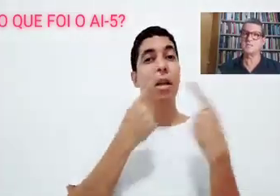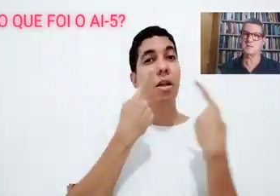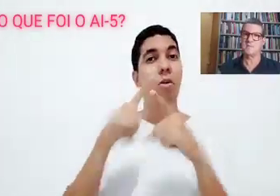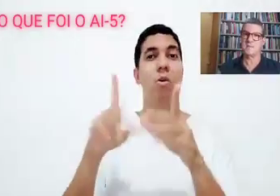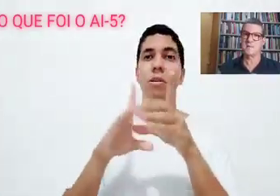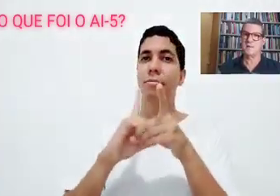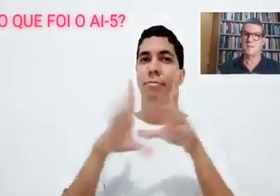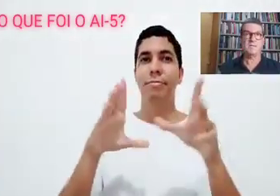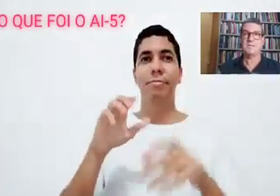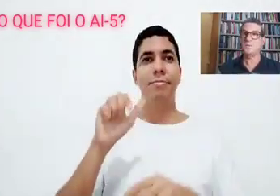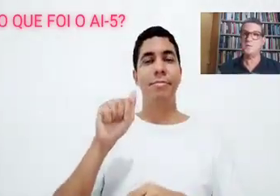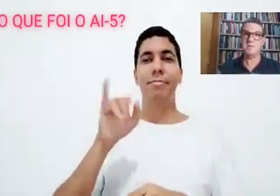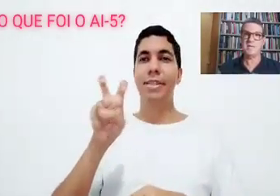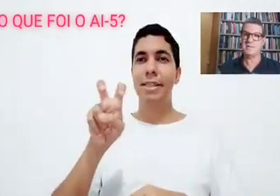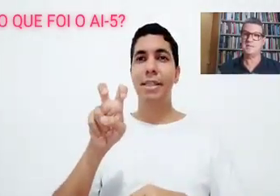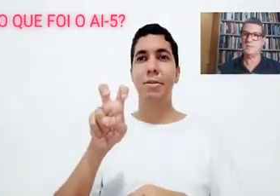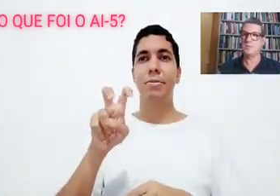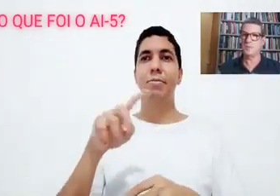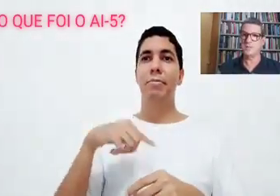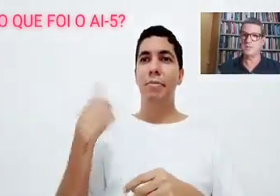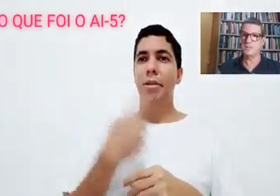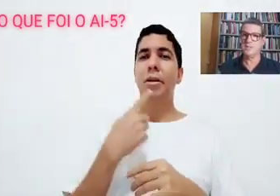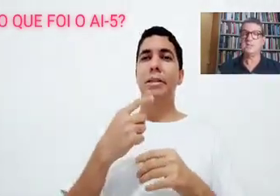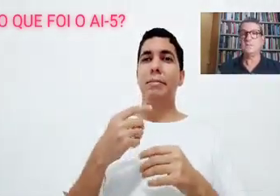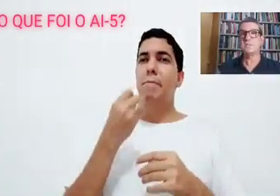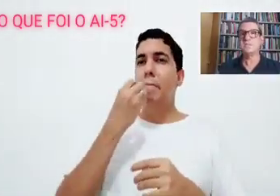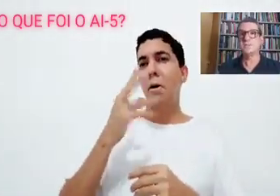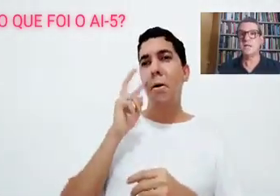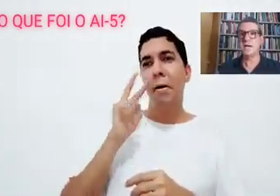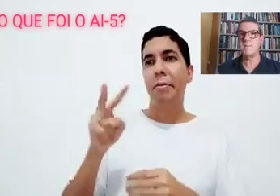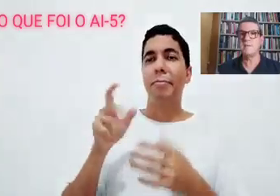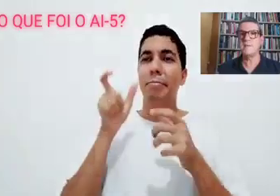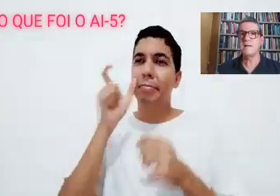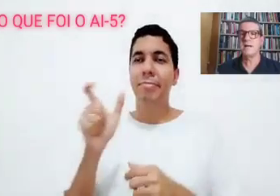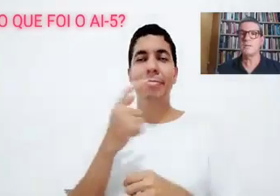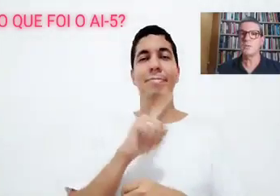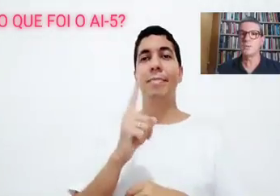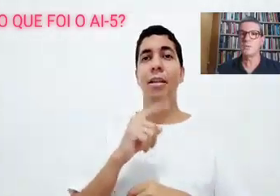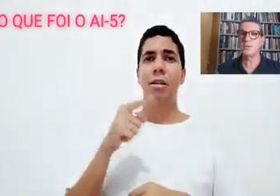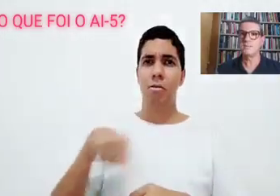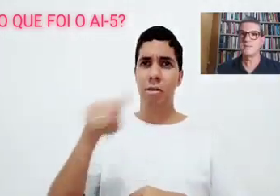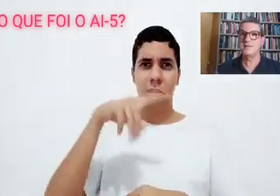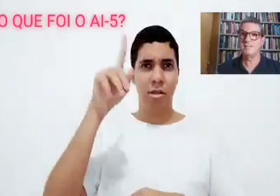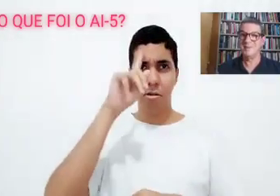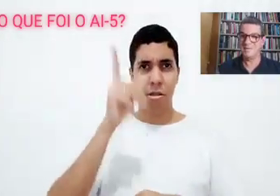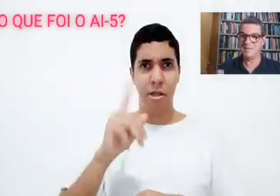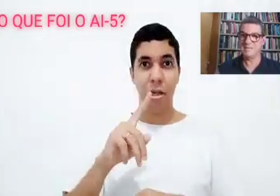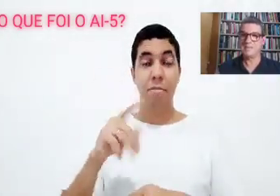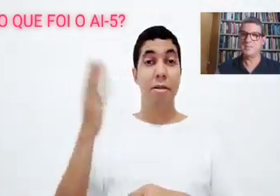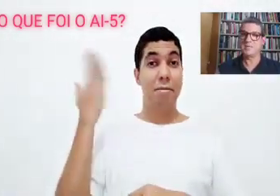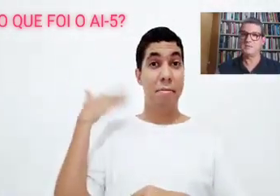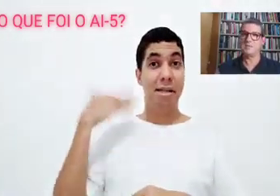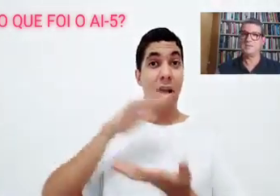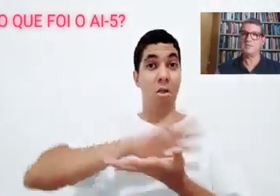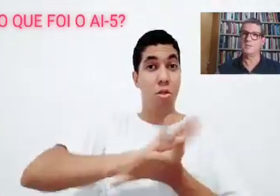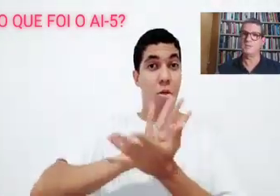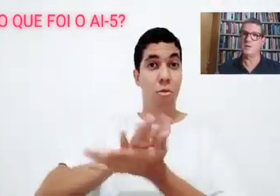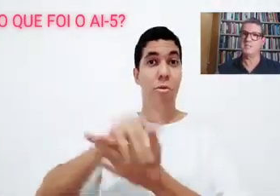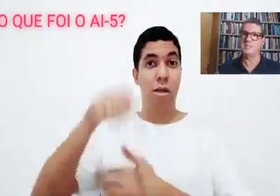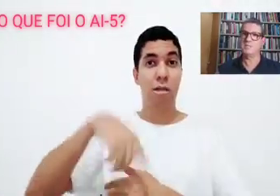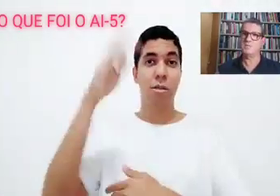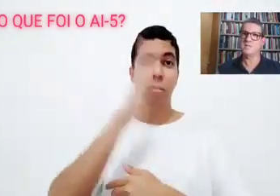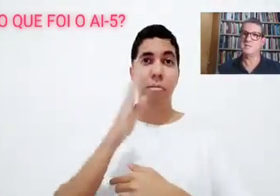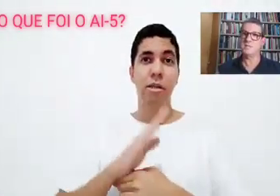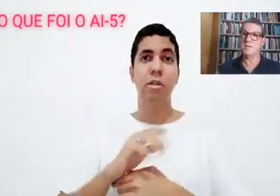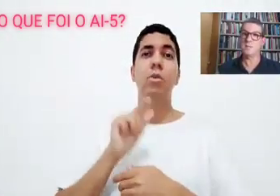a democracia. O AI-5 não interessa a nenhum de nós. Se vocês não sabem, a tortura banalizada no Brasil a partir